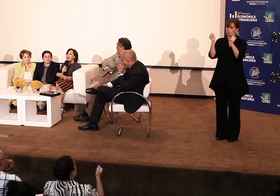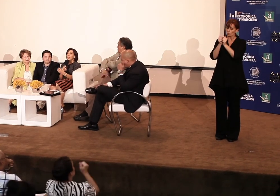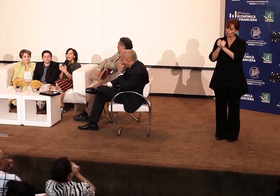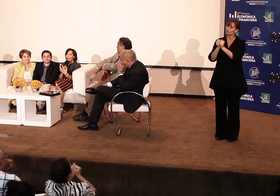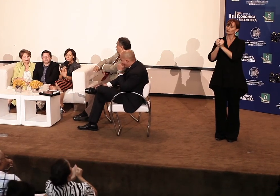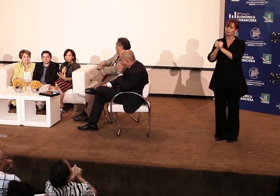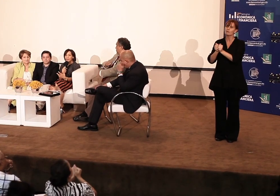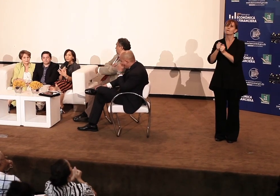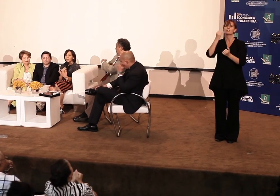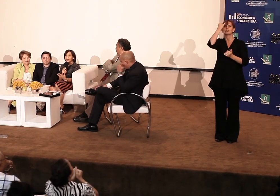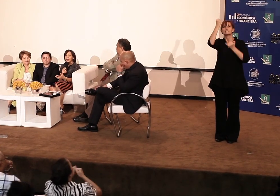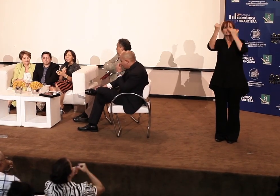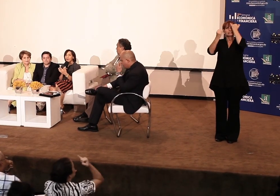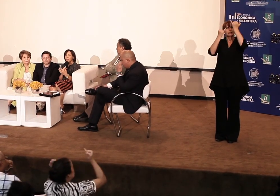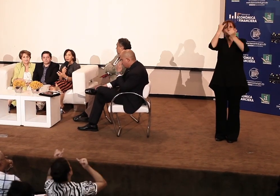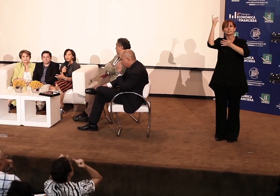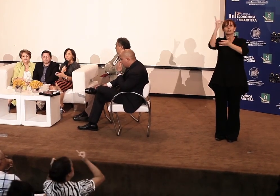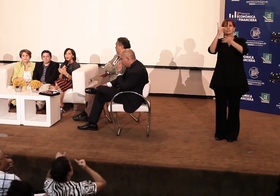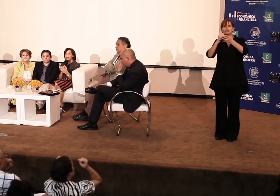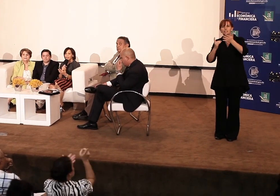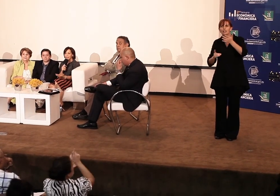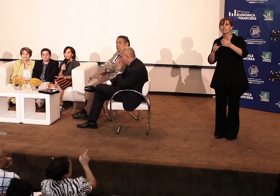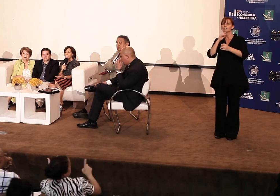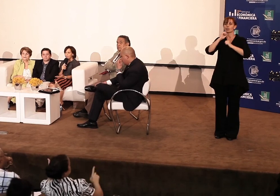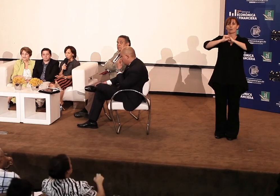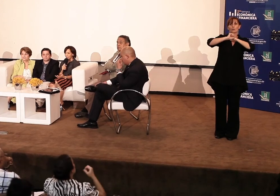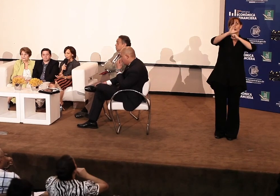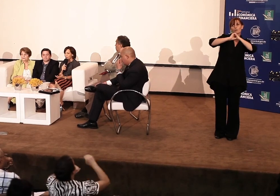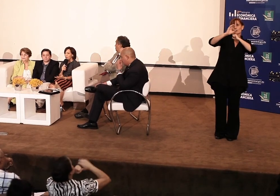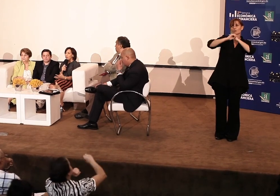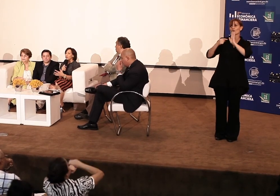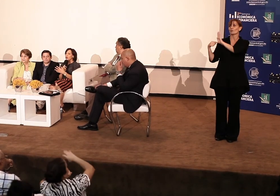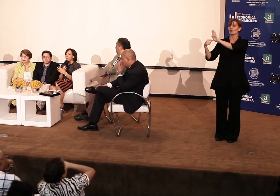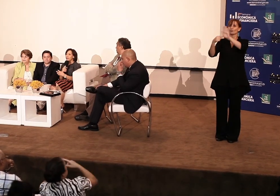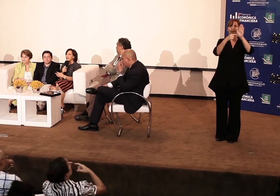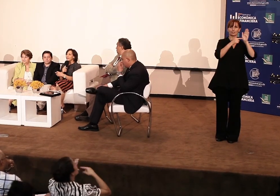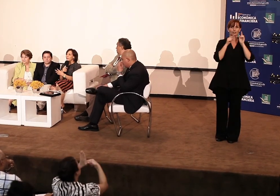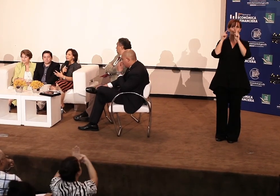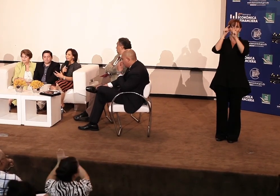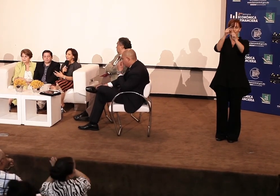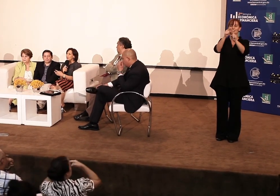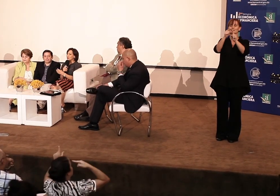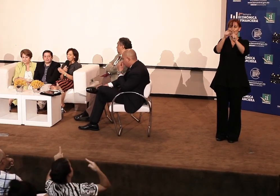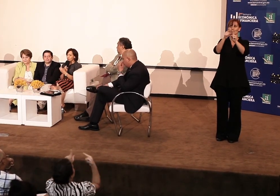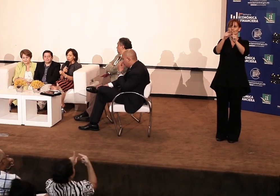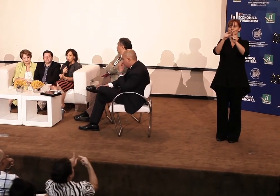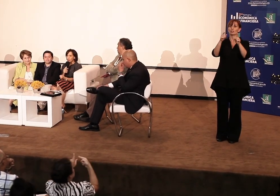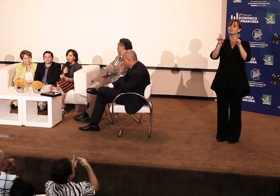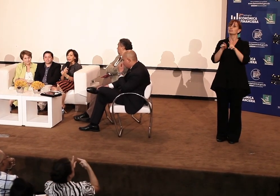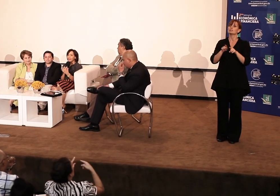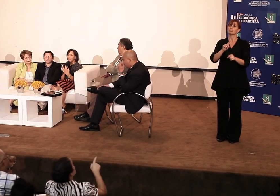la campaña publicitaria que acompañó la salida de este proyecto Tommy también nos